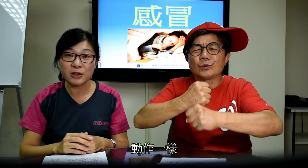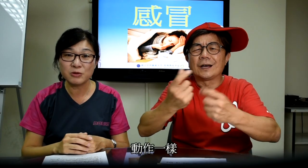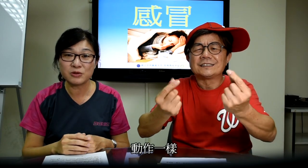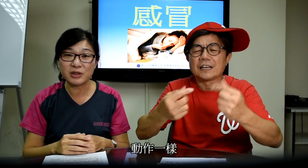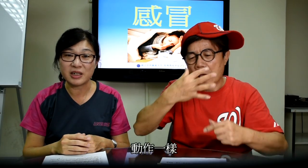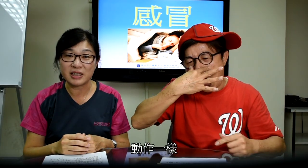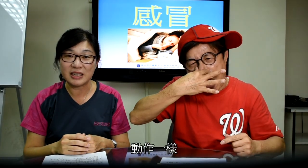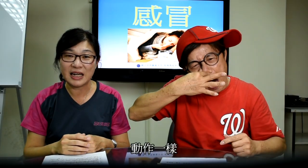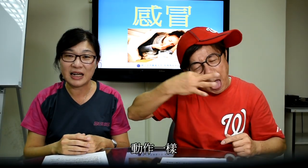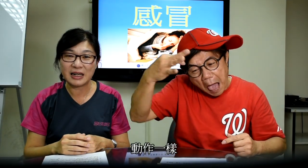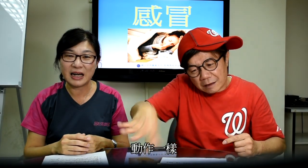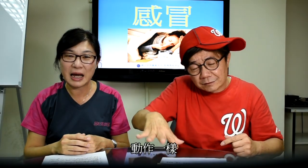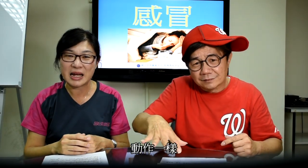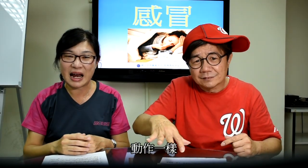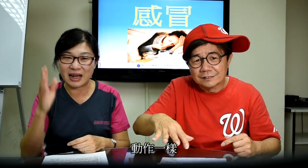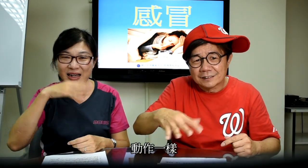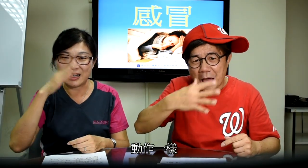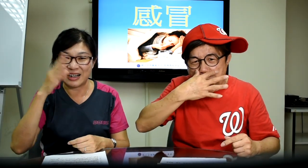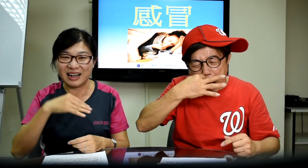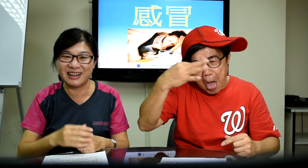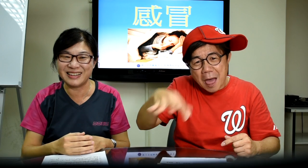动作一样，哎呀，